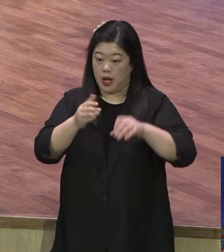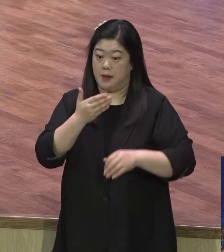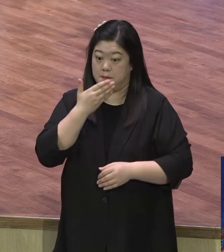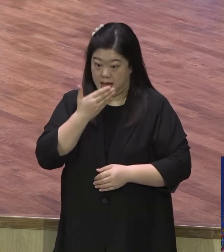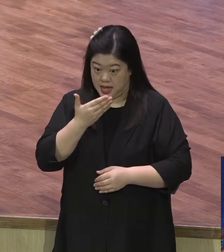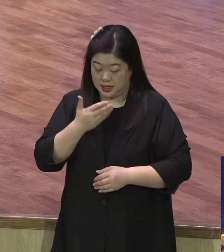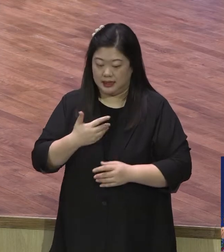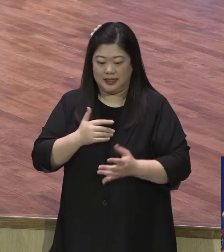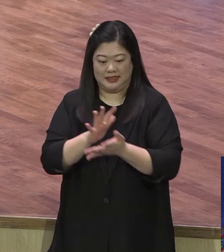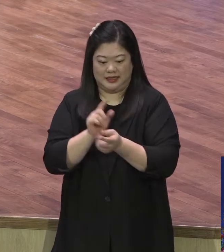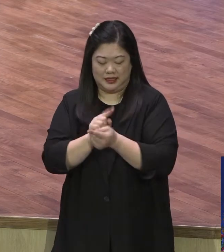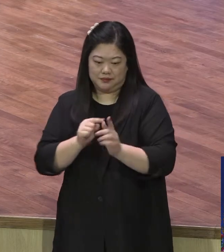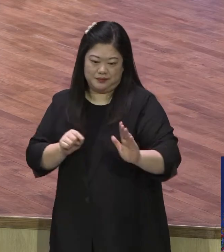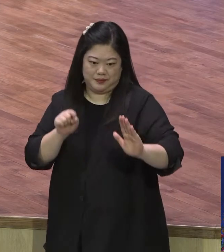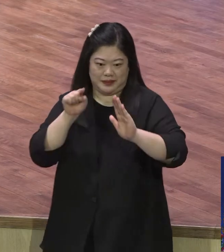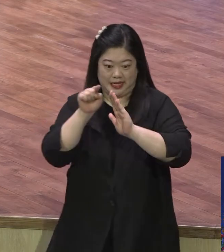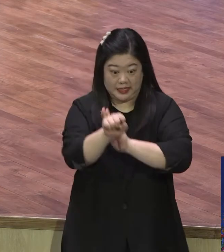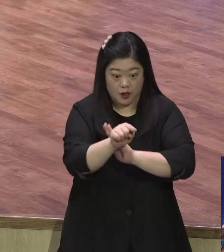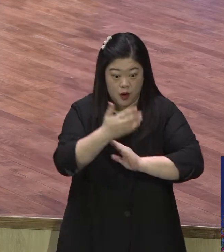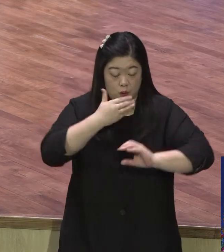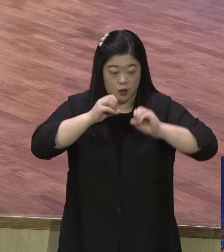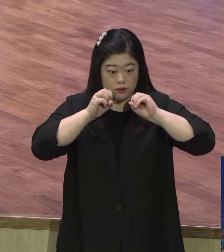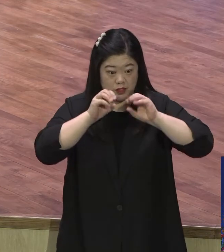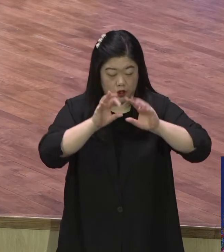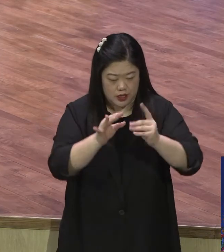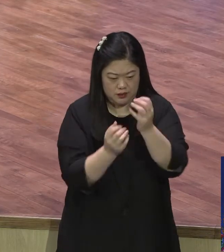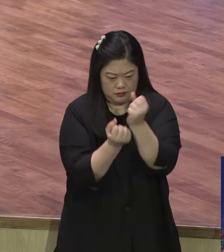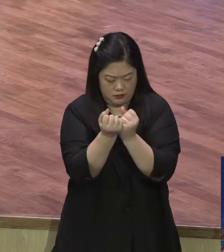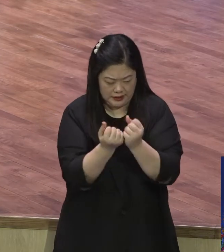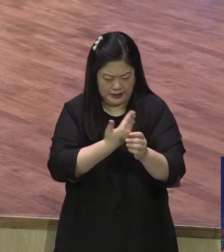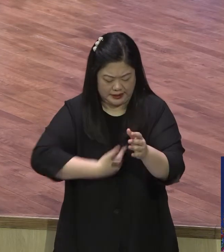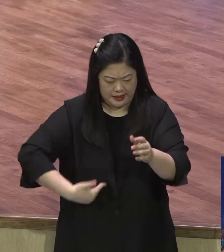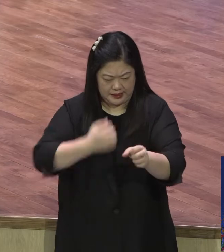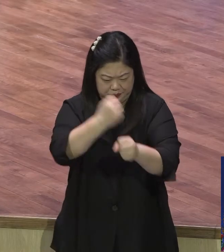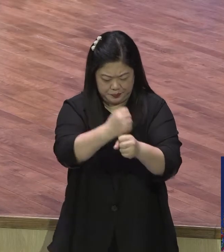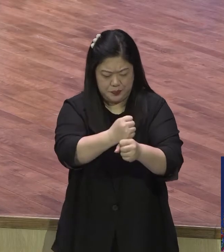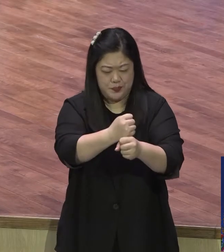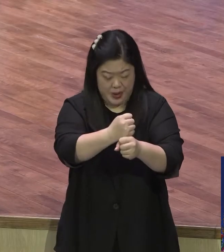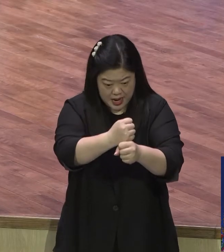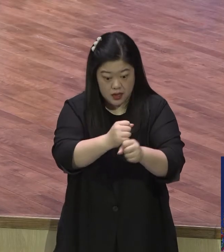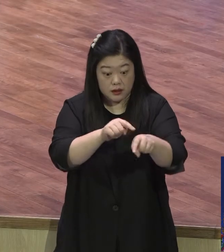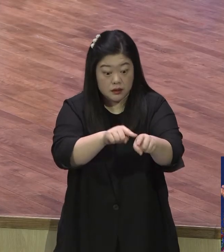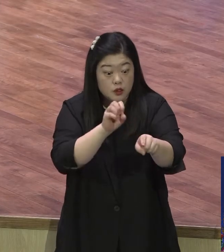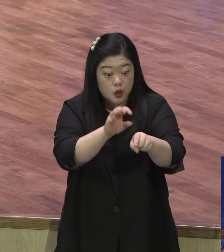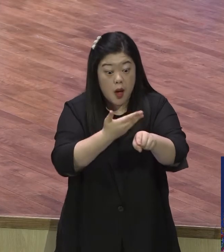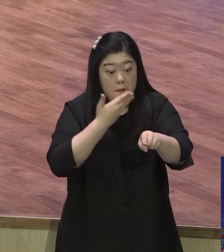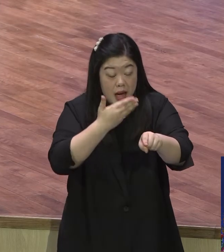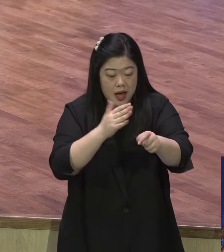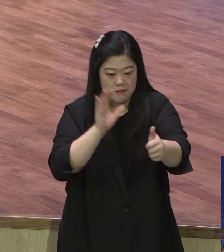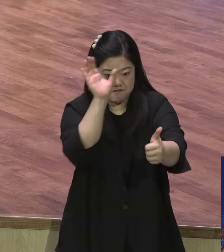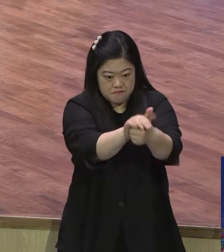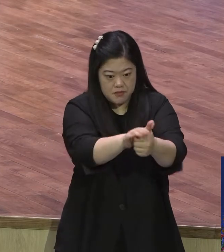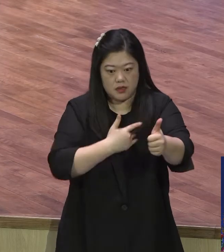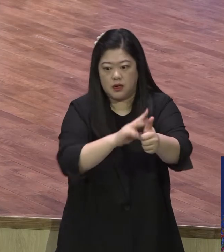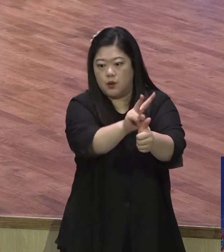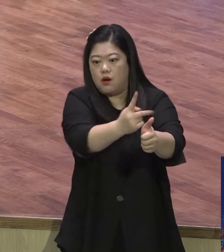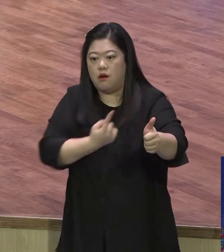거시오라고 말할 수 있는 제자 세우는 게 성교예요 아멘 그냥 갔다 왔다 그건 어느